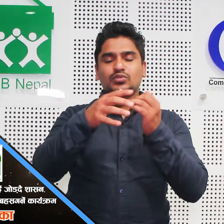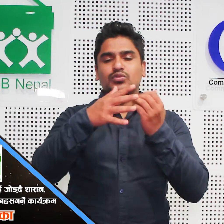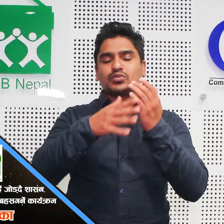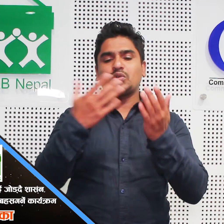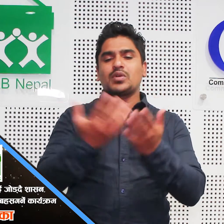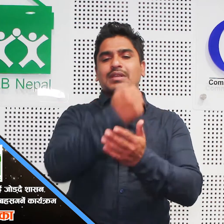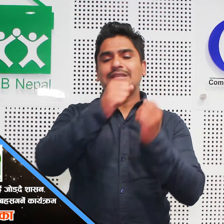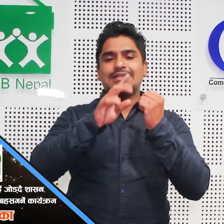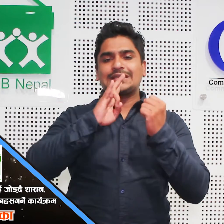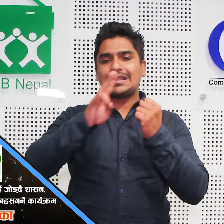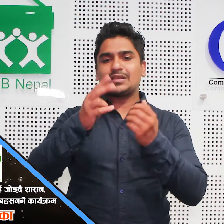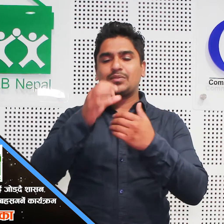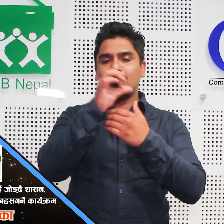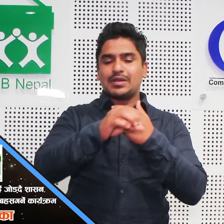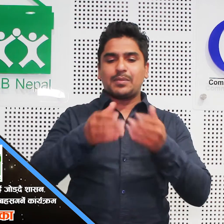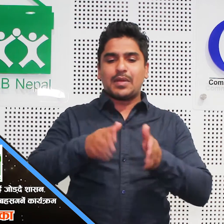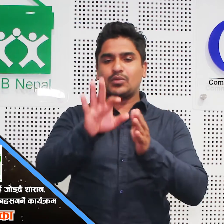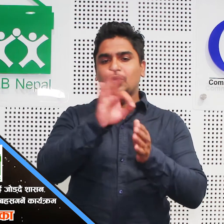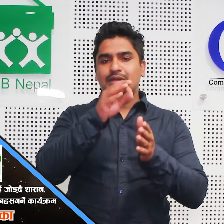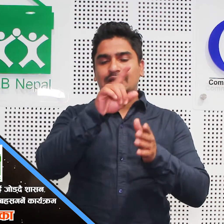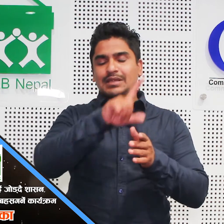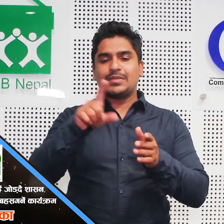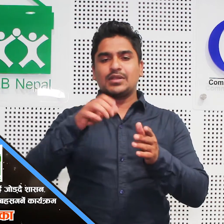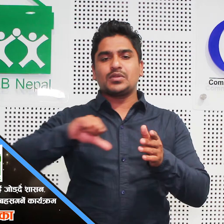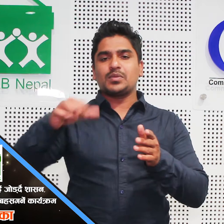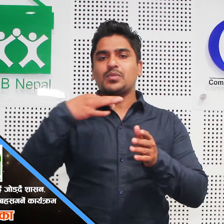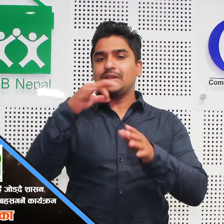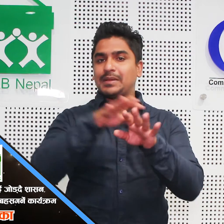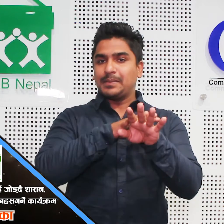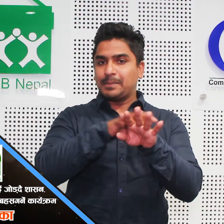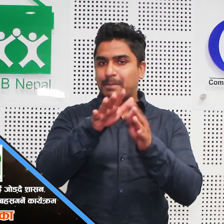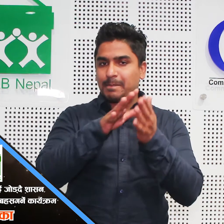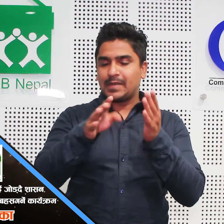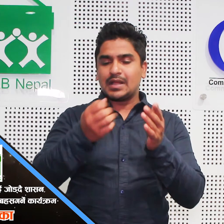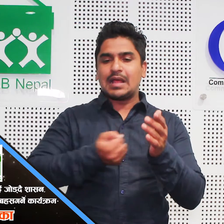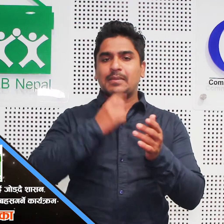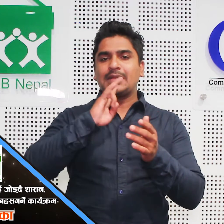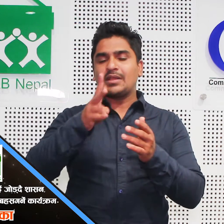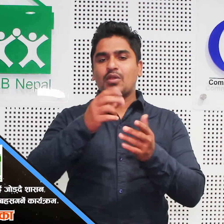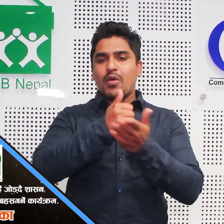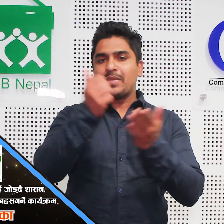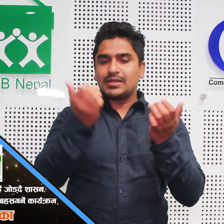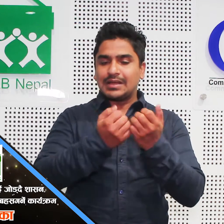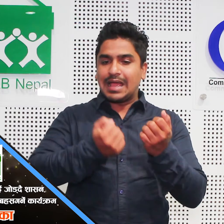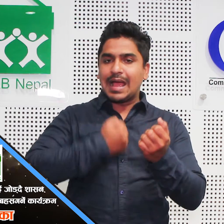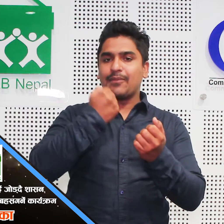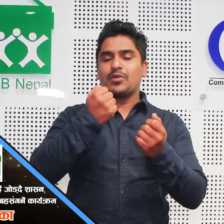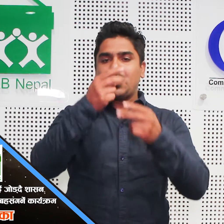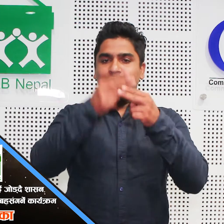शासन प्रणालीको बाटो रोज्दै नेपालले जनप्रतिनिधि मार्फत स्वशासनको अभ्यास गर्ने र आफ्नो आर्थिक विकासको